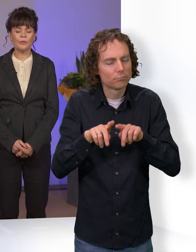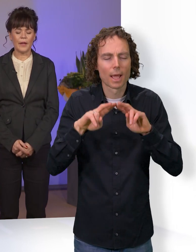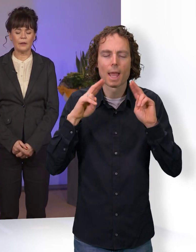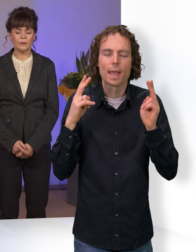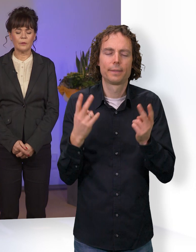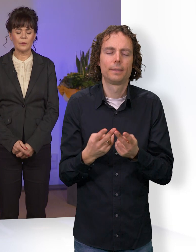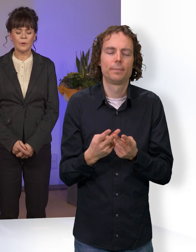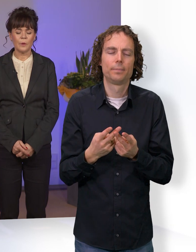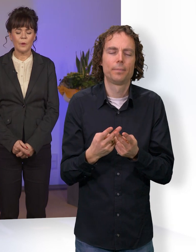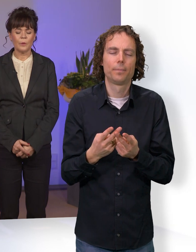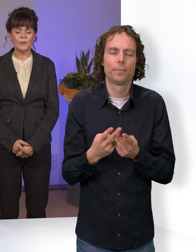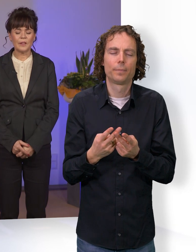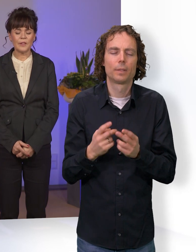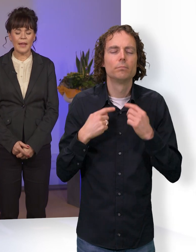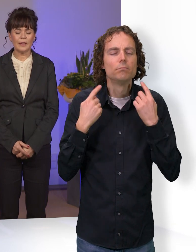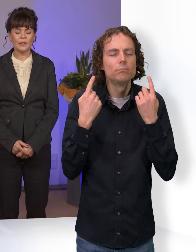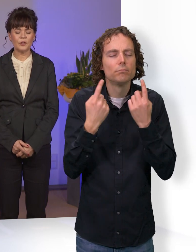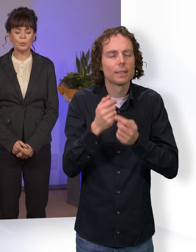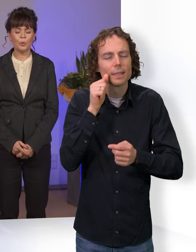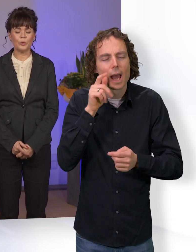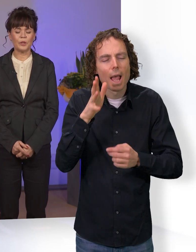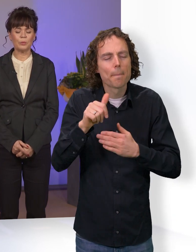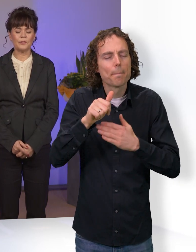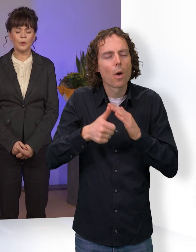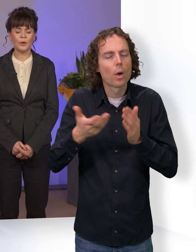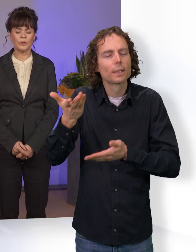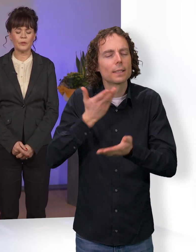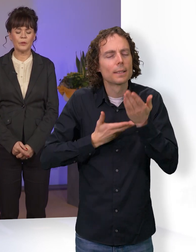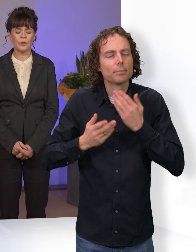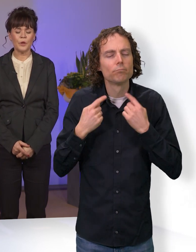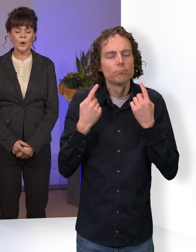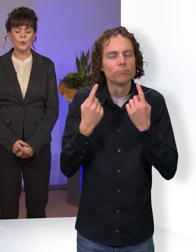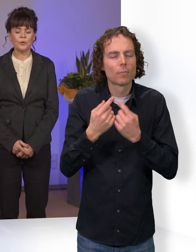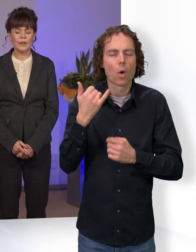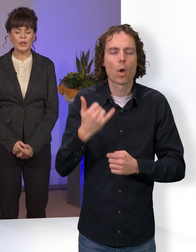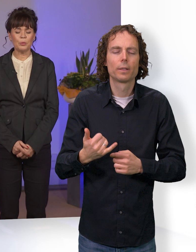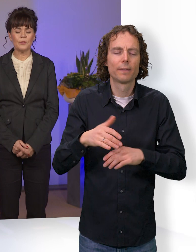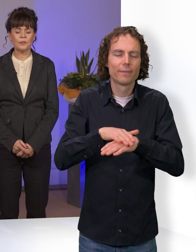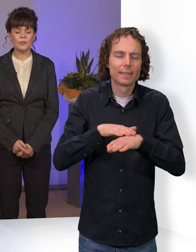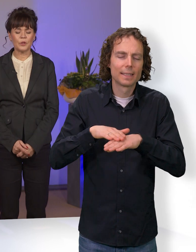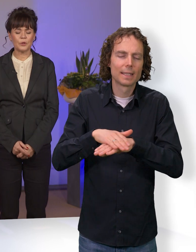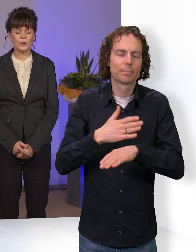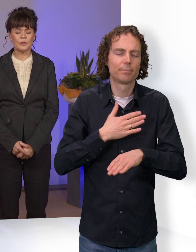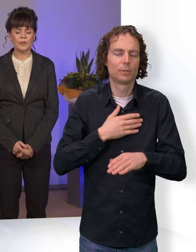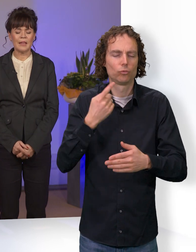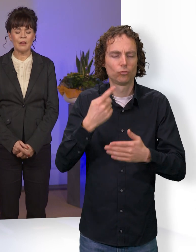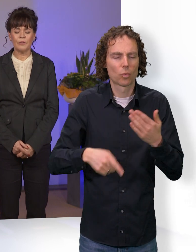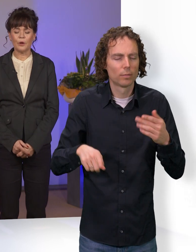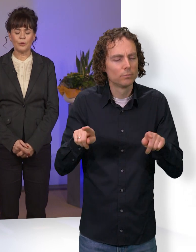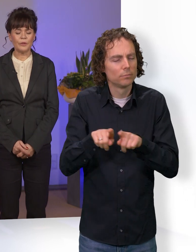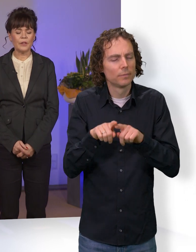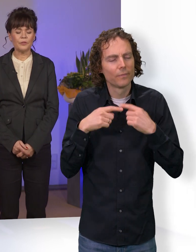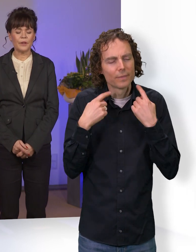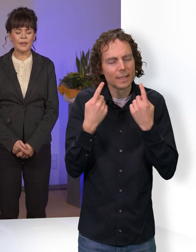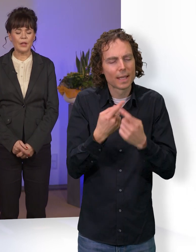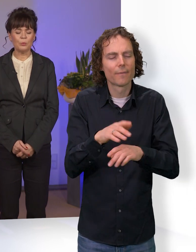auch auf Erden. Unser tägliches Brot gib uns heute und vergib uns unsere Schuld, wie